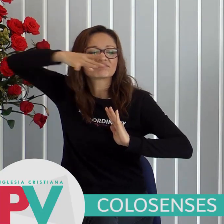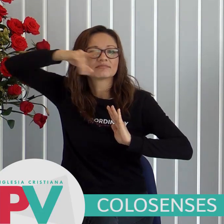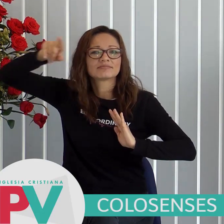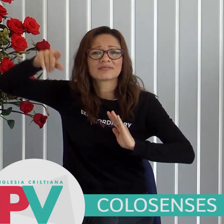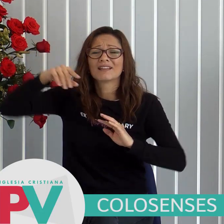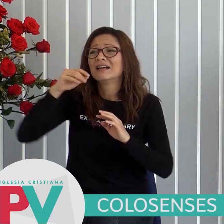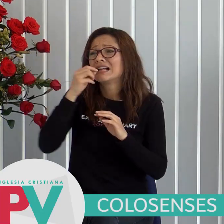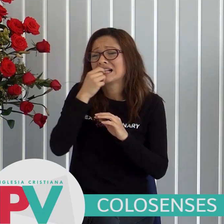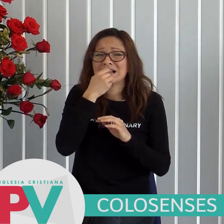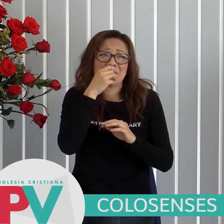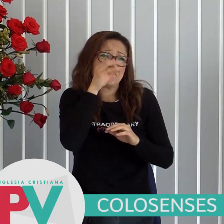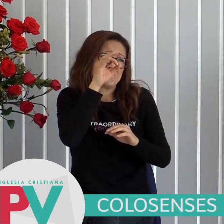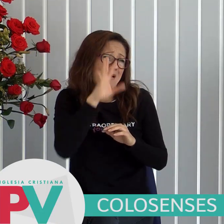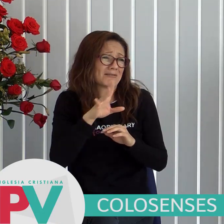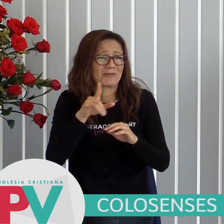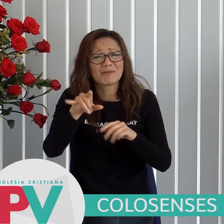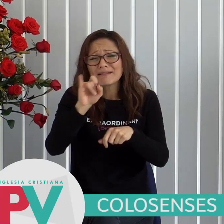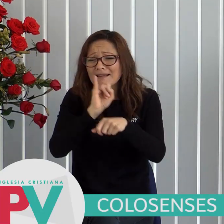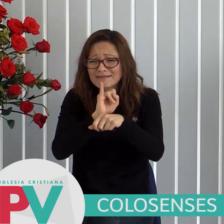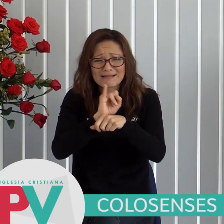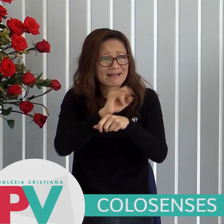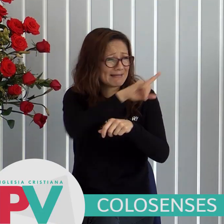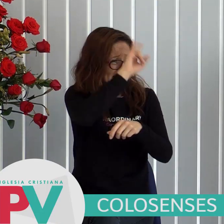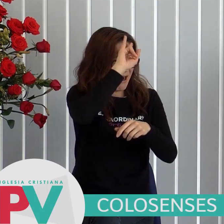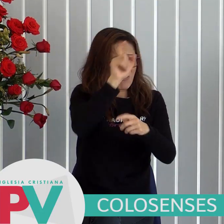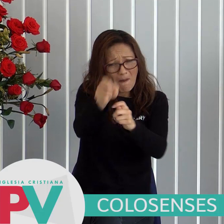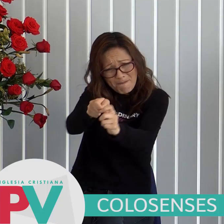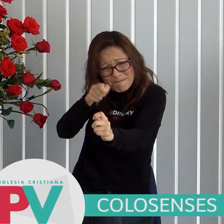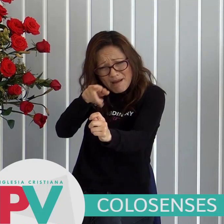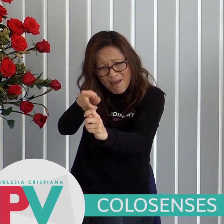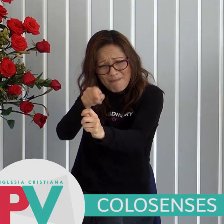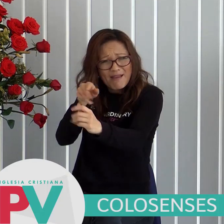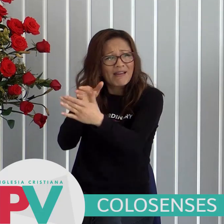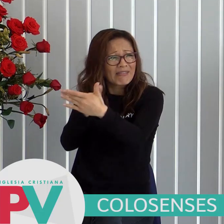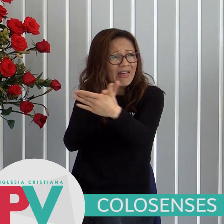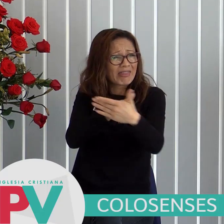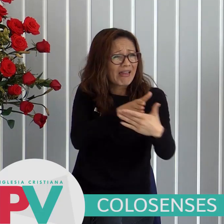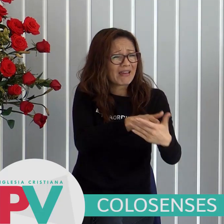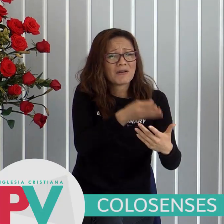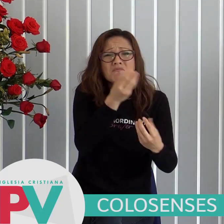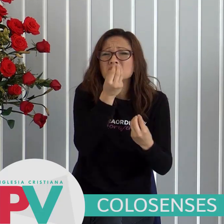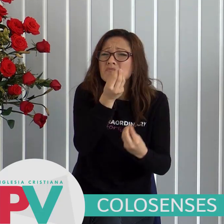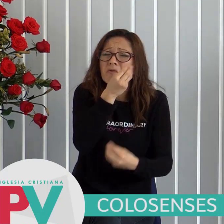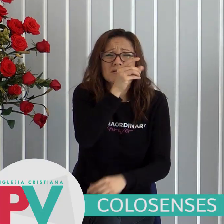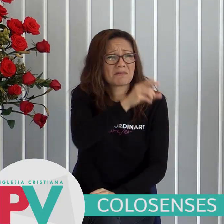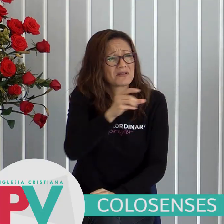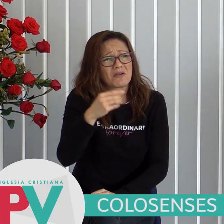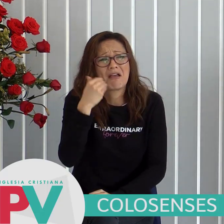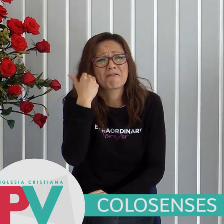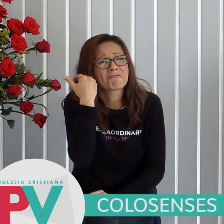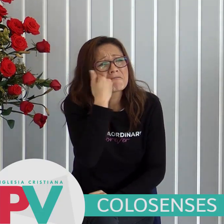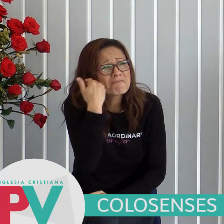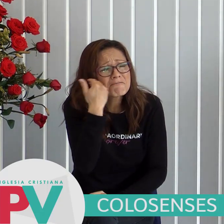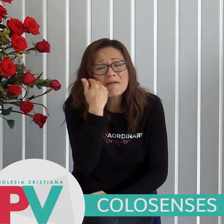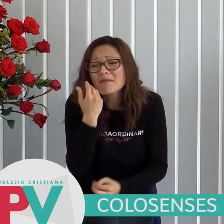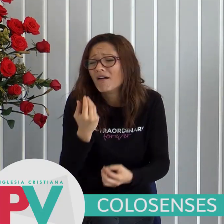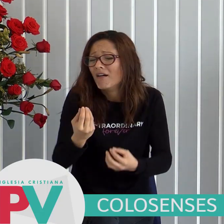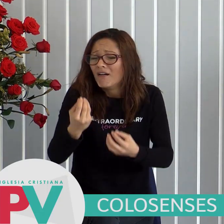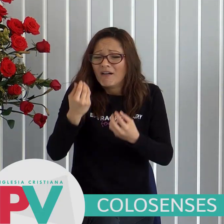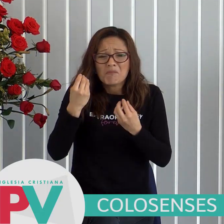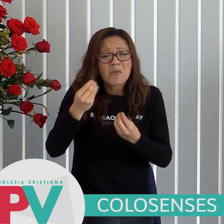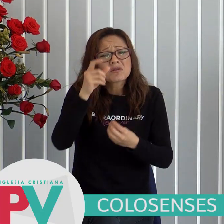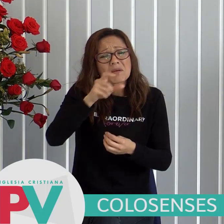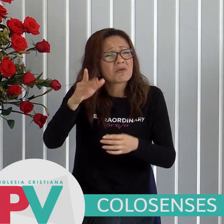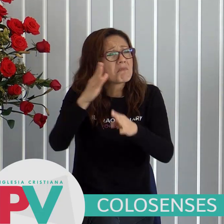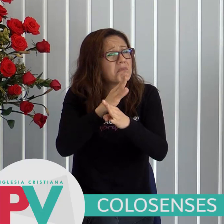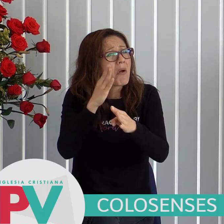Ay, pastor, la iglesia está siendo tan atacada. Hay tanta gente enferma, hay tanta gente